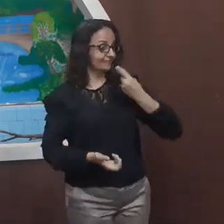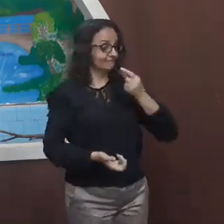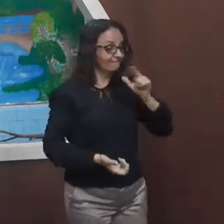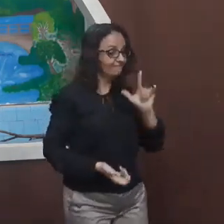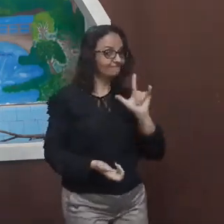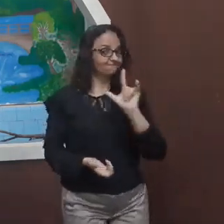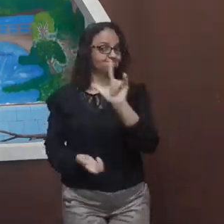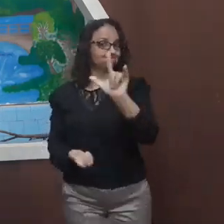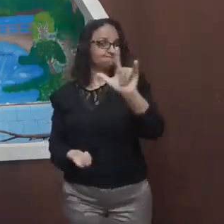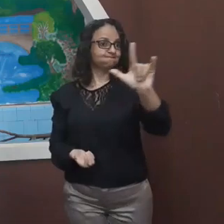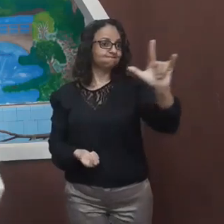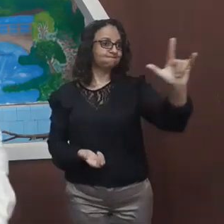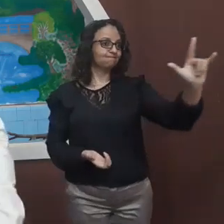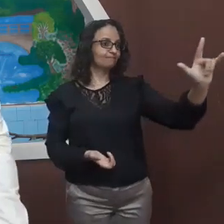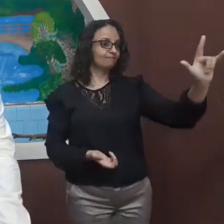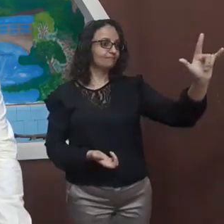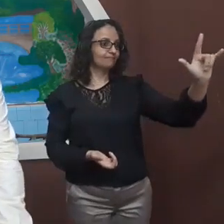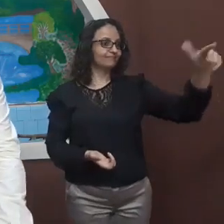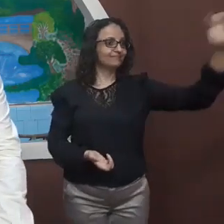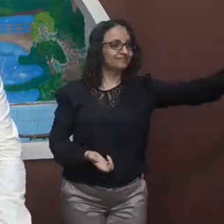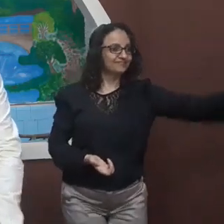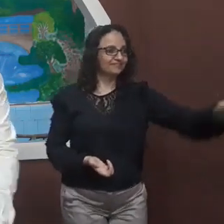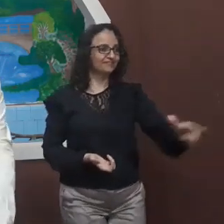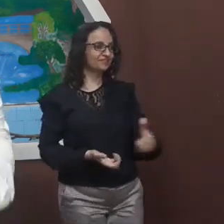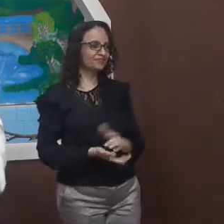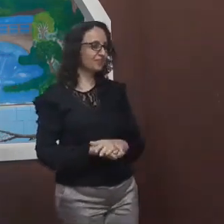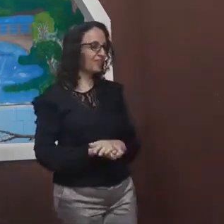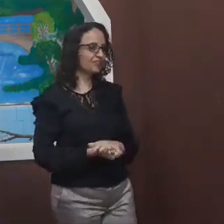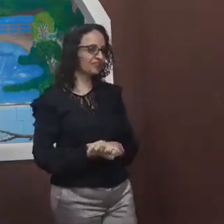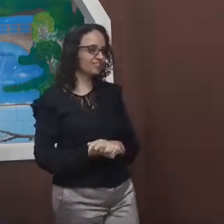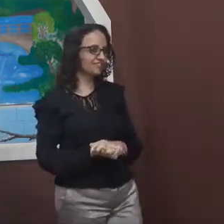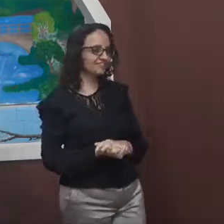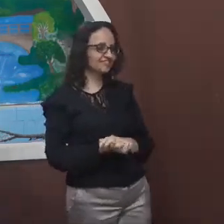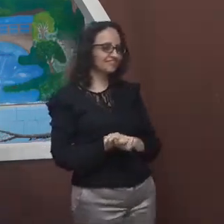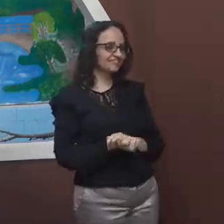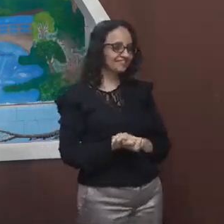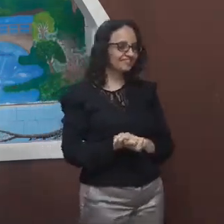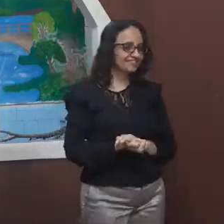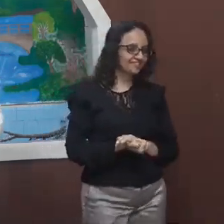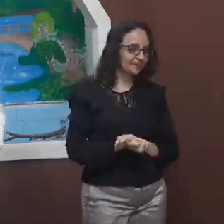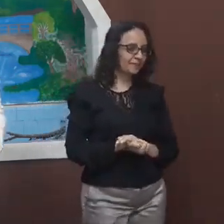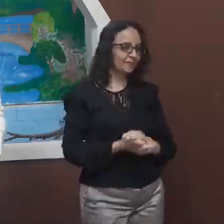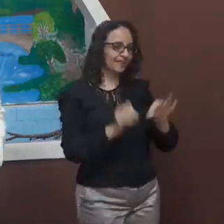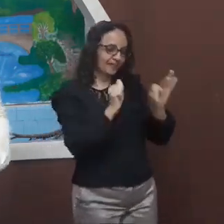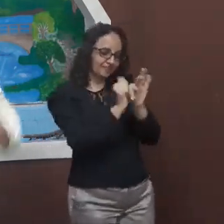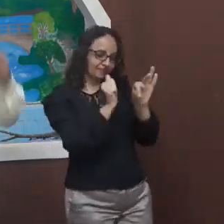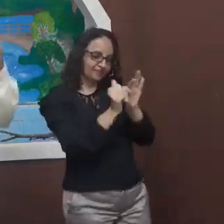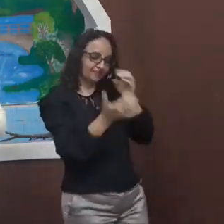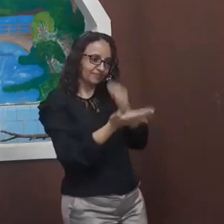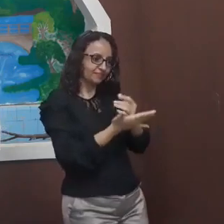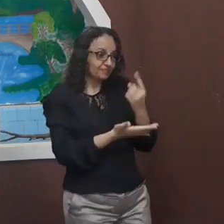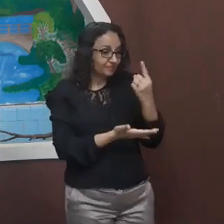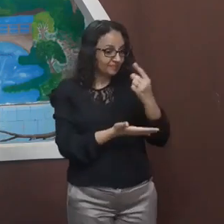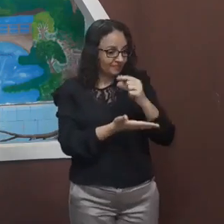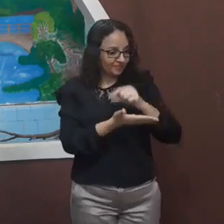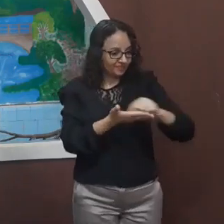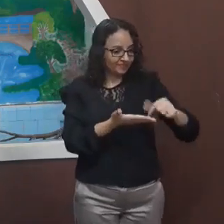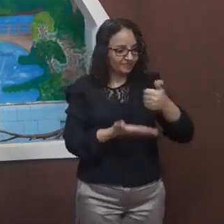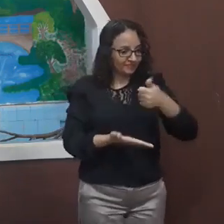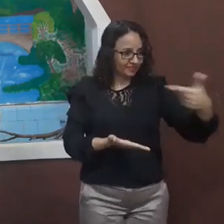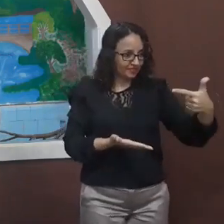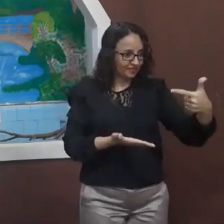os outros. Coisa fantástica, mistério glorioso. Tiago capítulo 1, versículo 12. Feliz é o